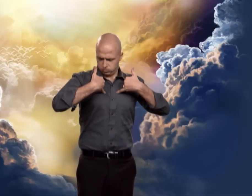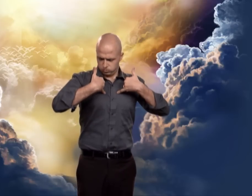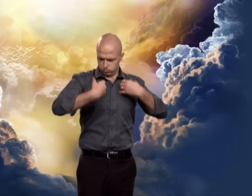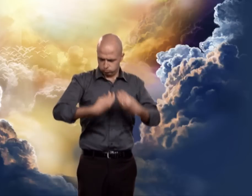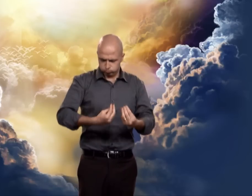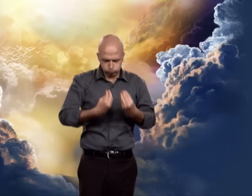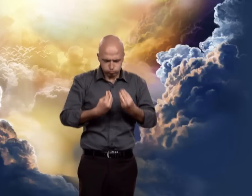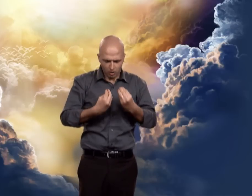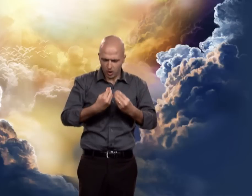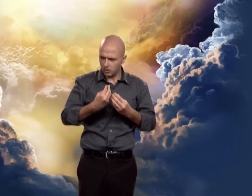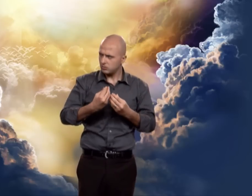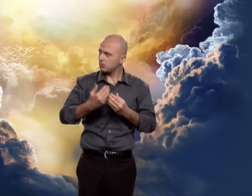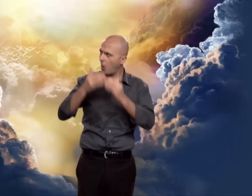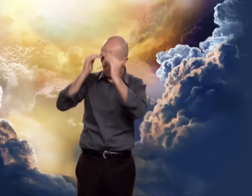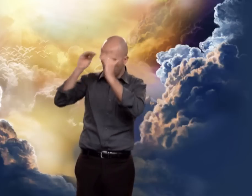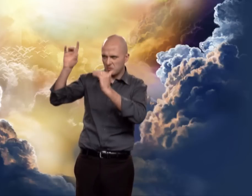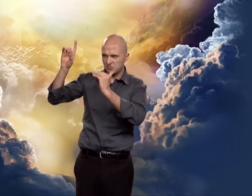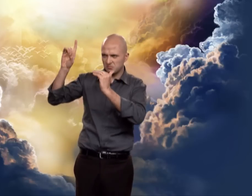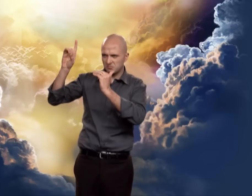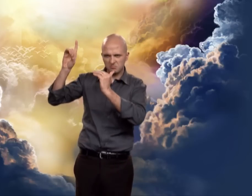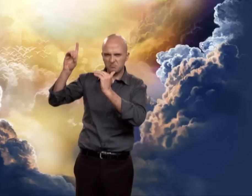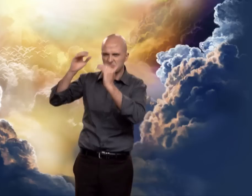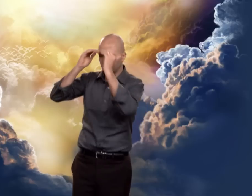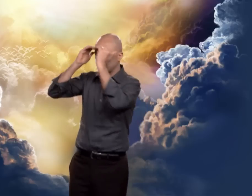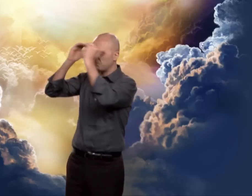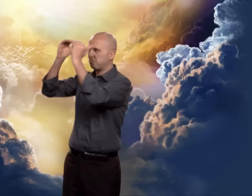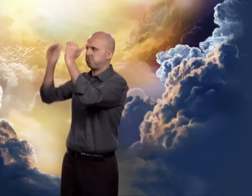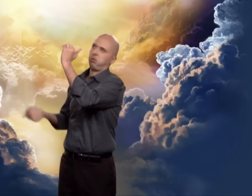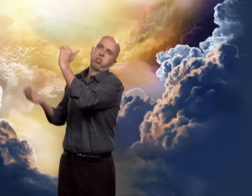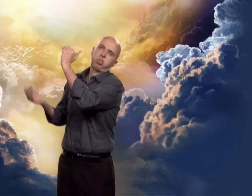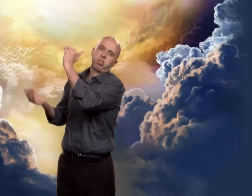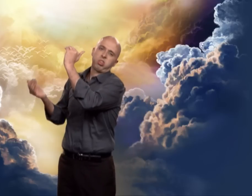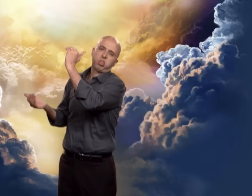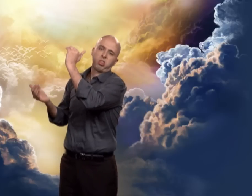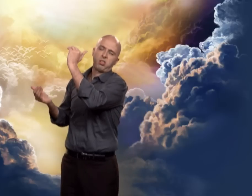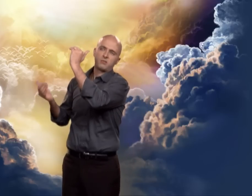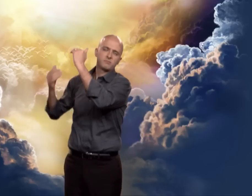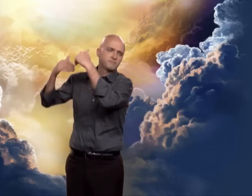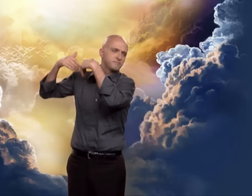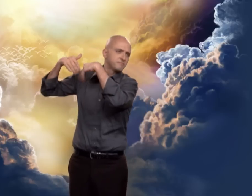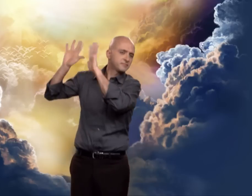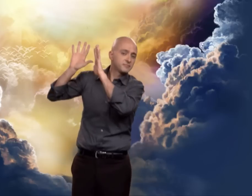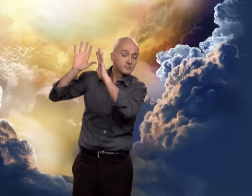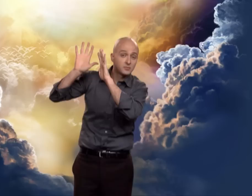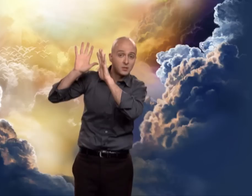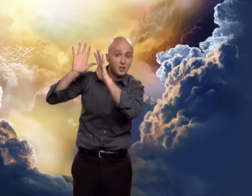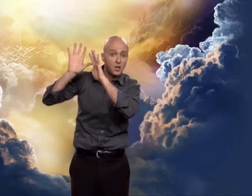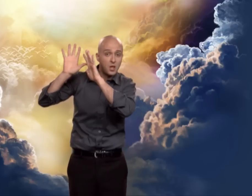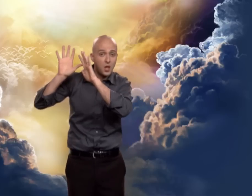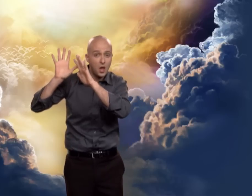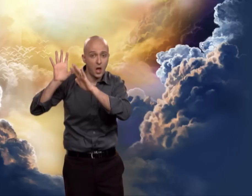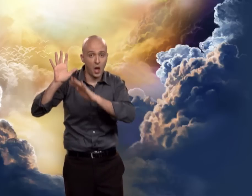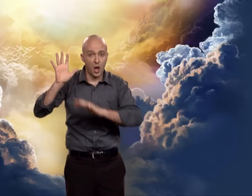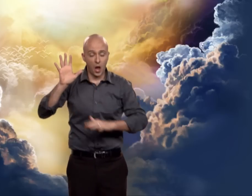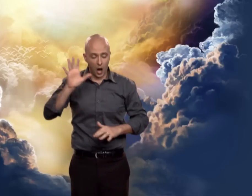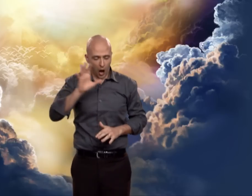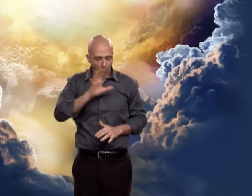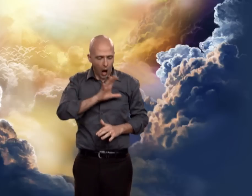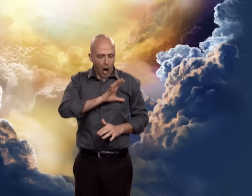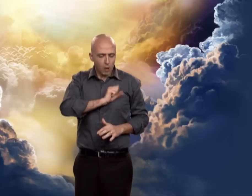contorcendo-se nas chamas do inferno, que necessidade há de um juízo futuro? A palavra de Deus pode ser entendida por todos.